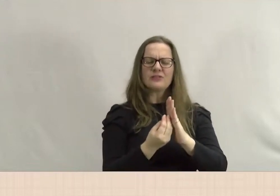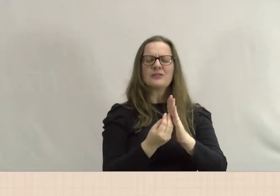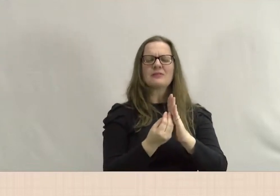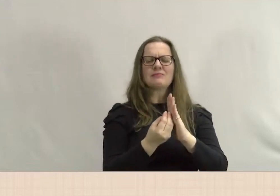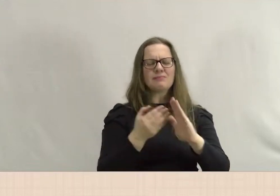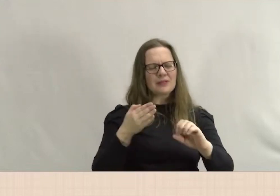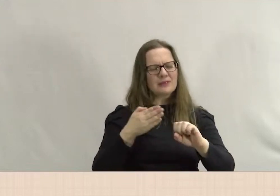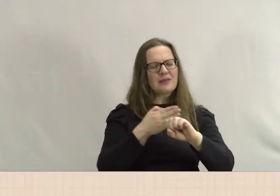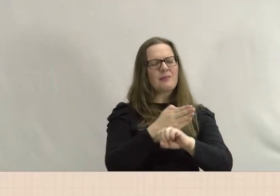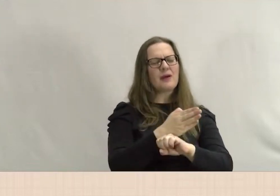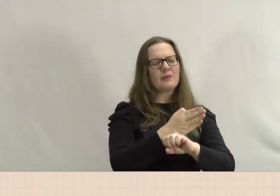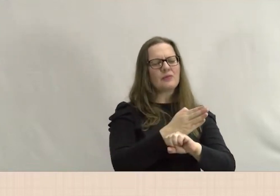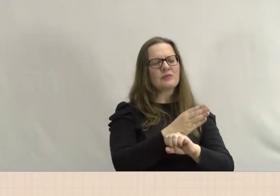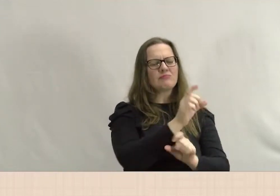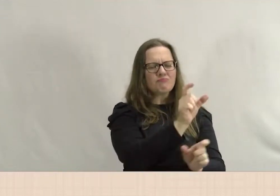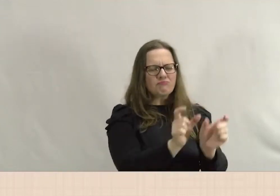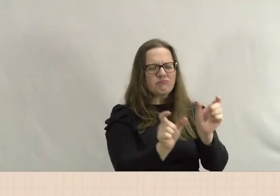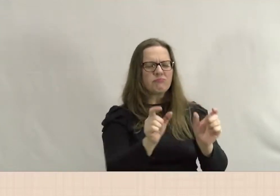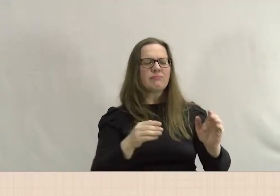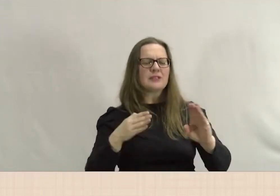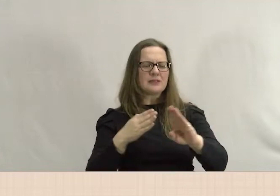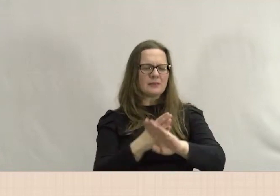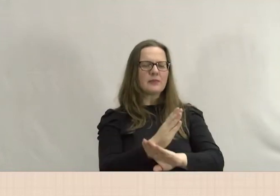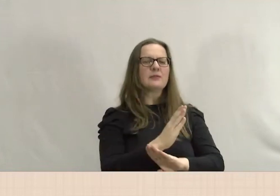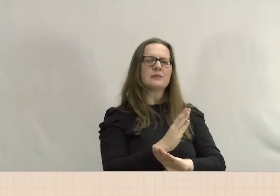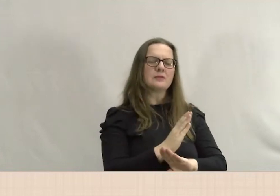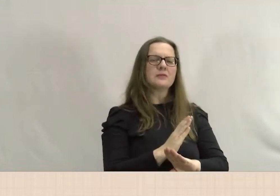é? E Deus